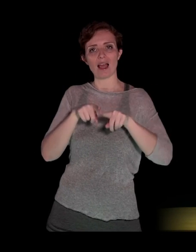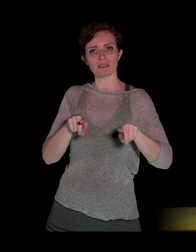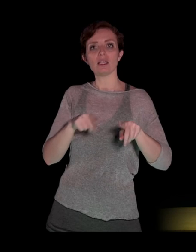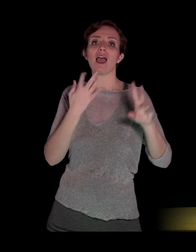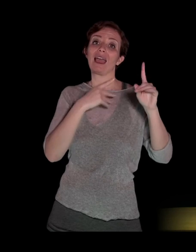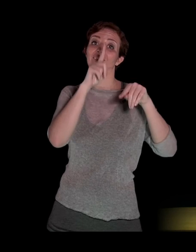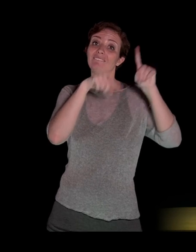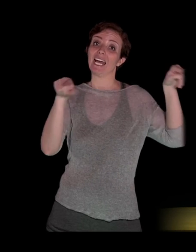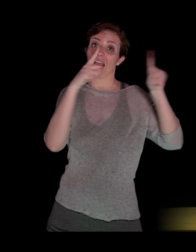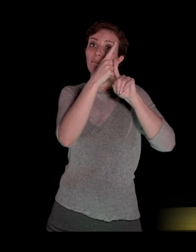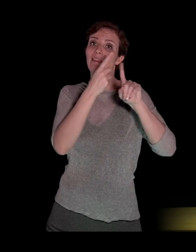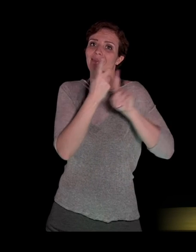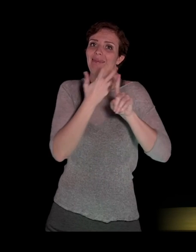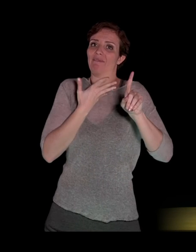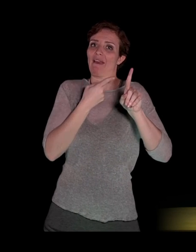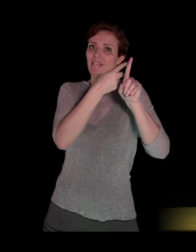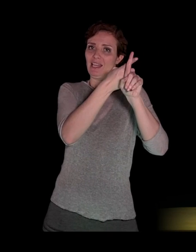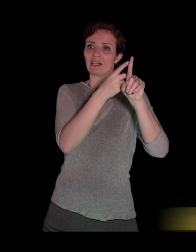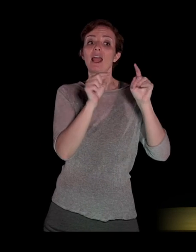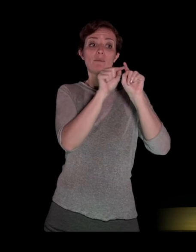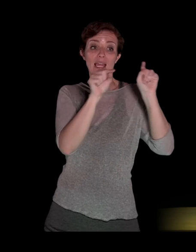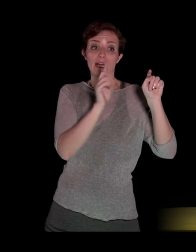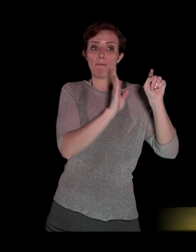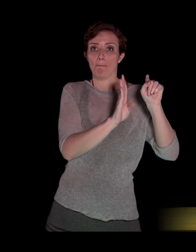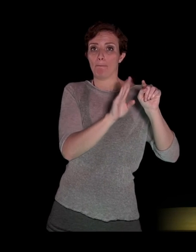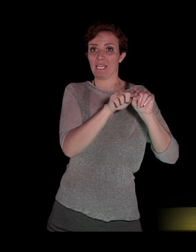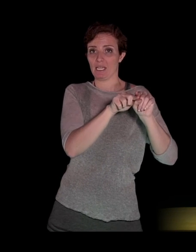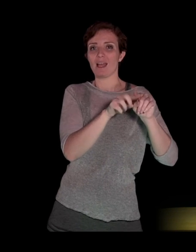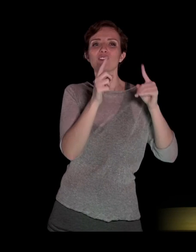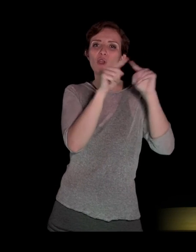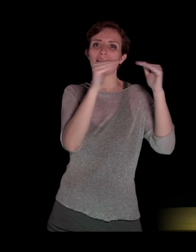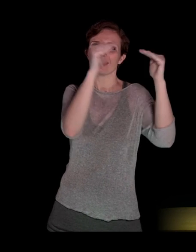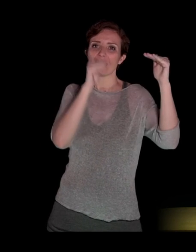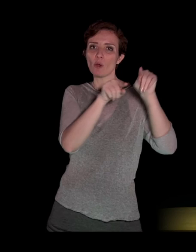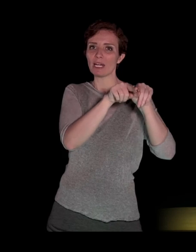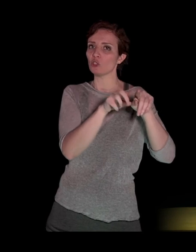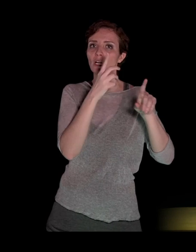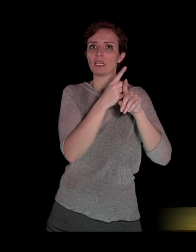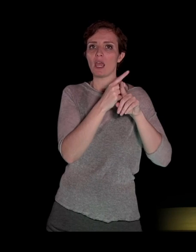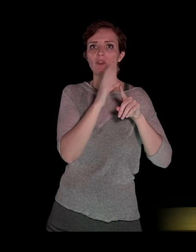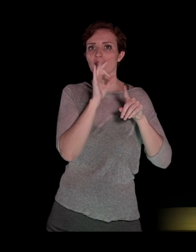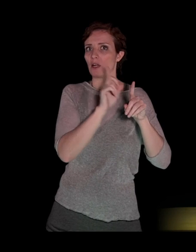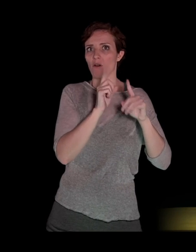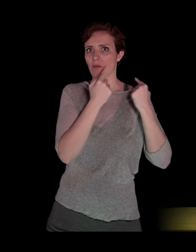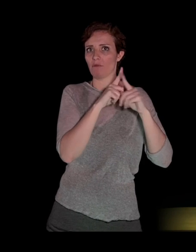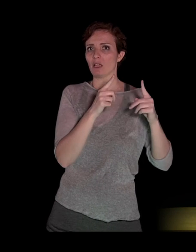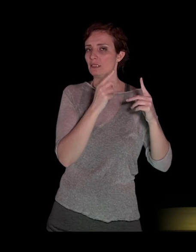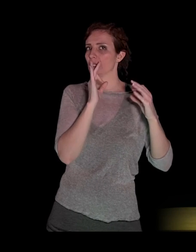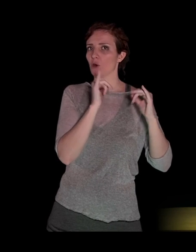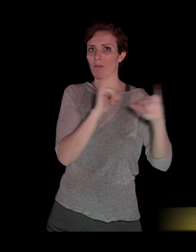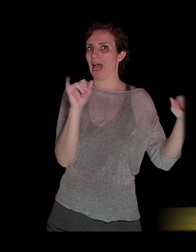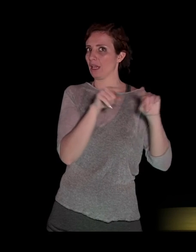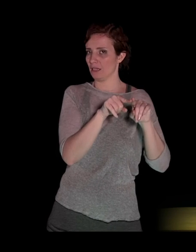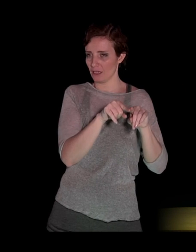devono verificare affinché il denominatore perché qui abbiamo dei denominatori non sia Nullo e dopodiché dobbiamo eventualmente cercare di